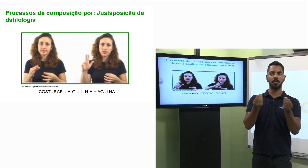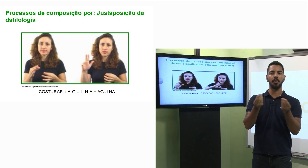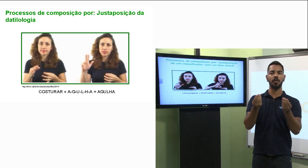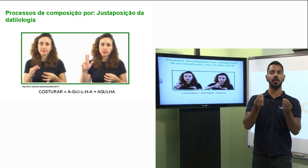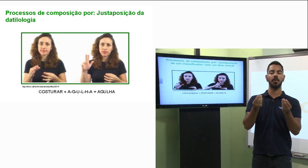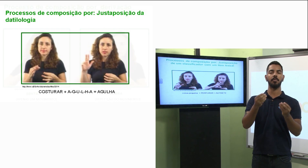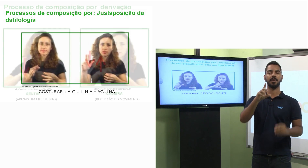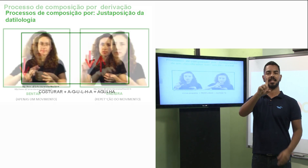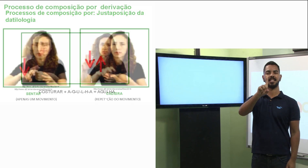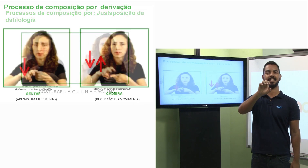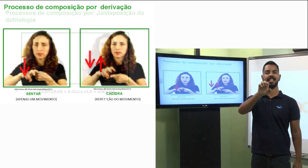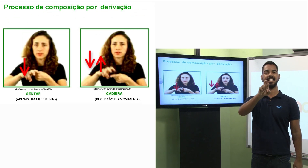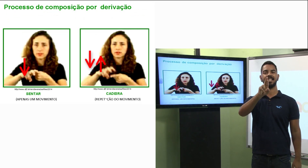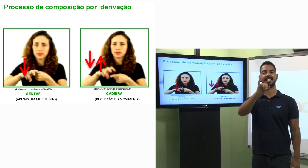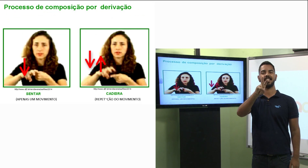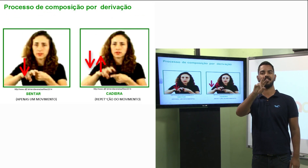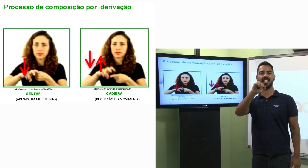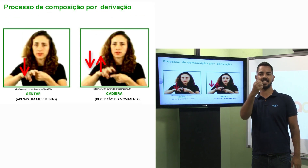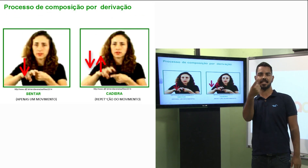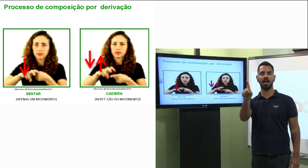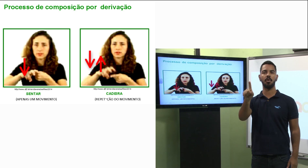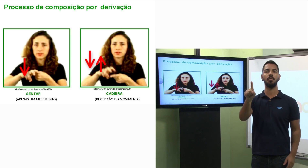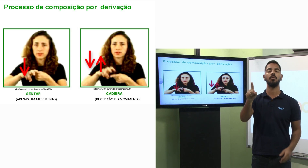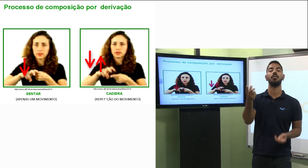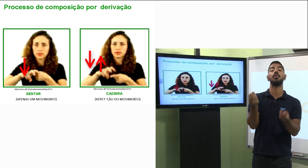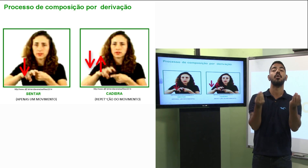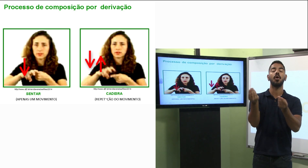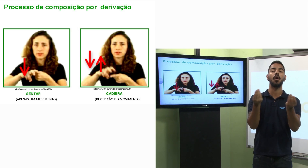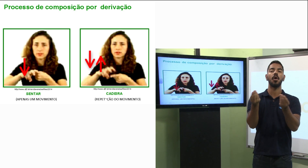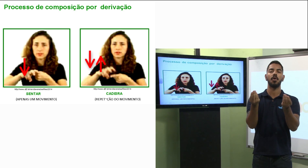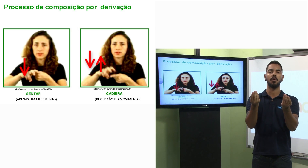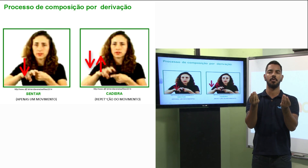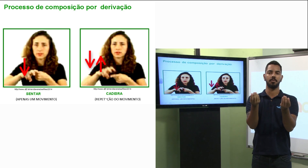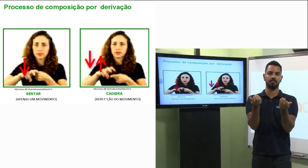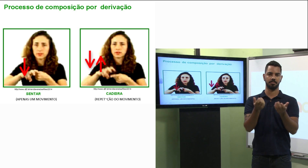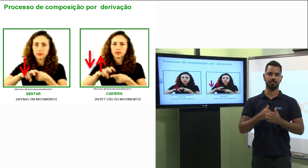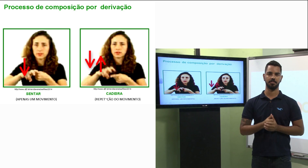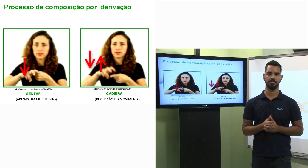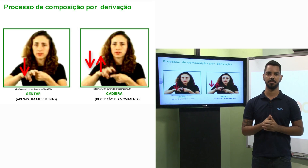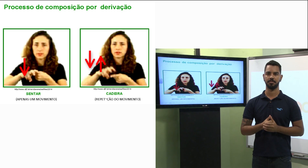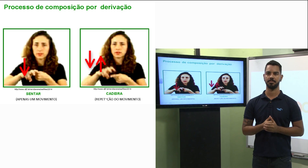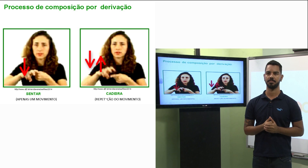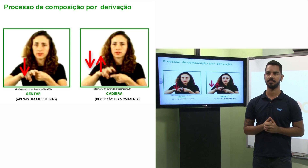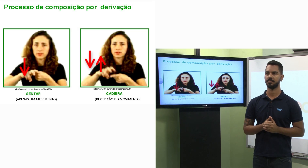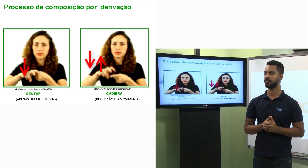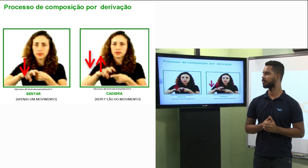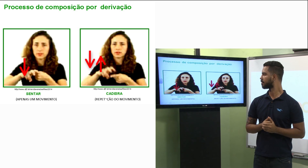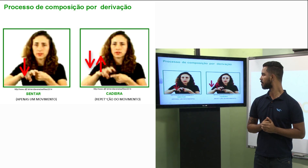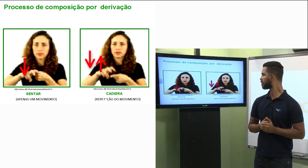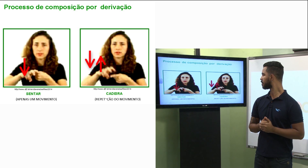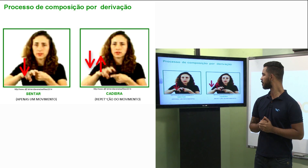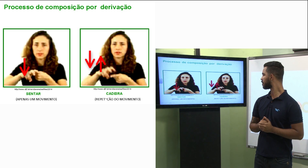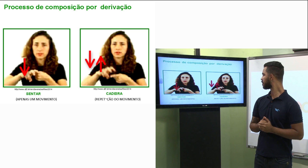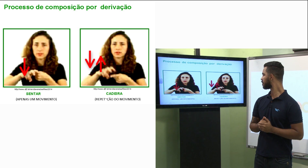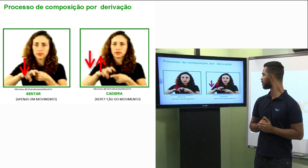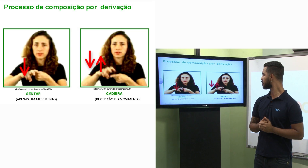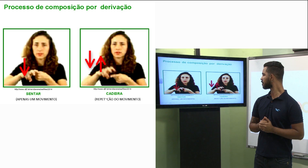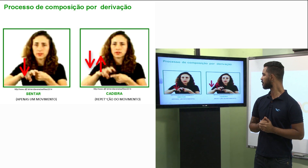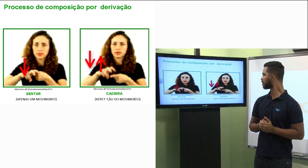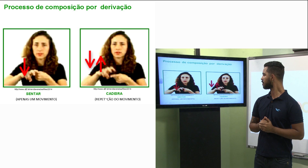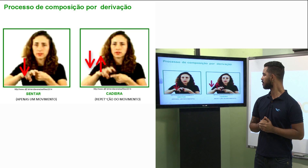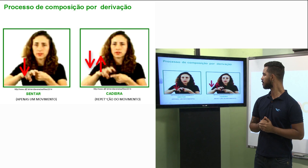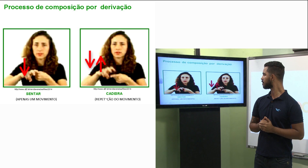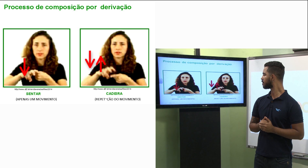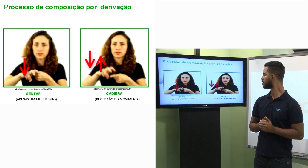Então vamos lá. Processo de composição por derivação. E agora, finalizando os nossos estudos